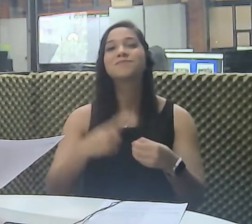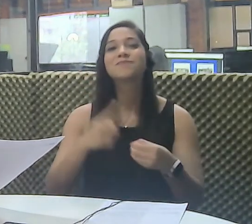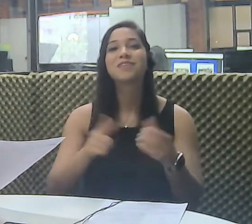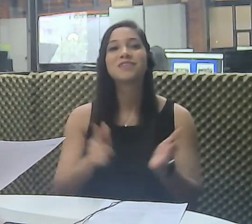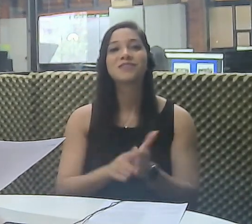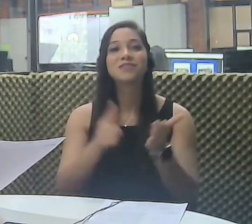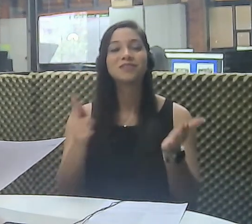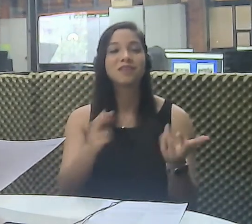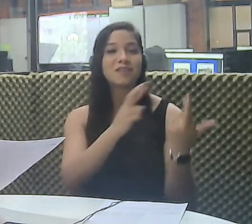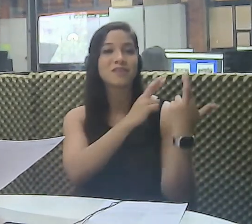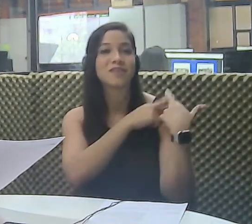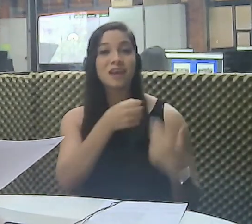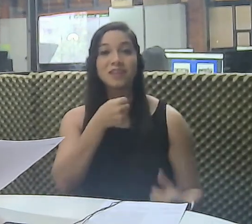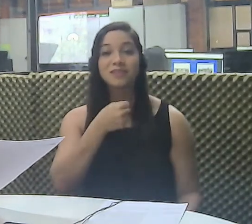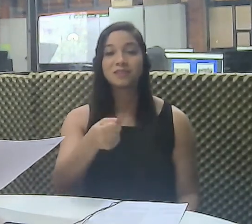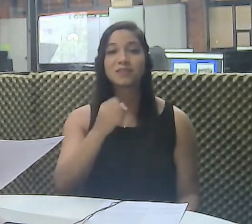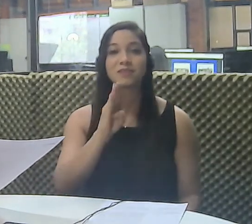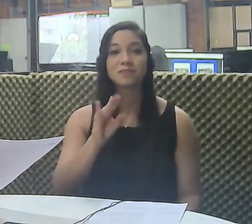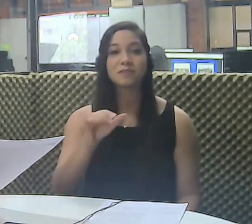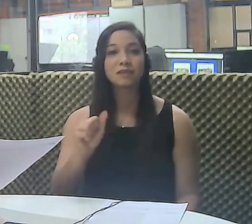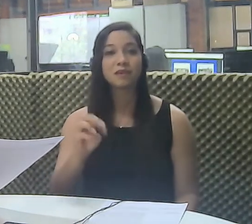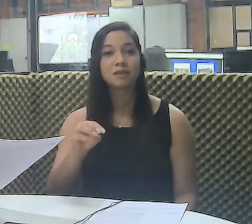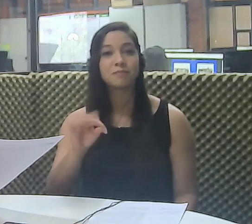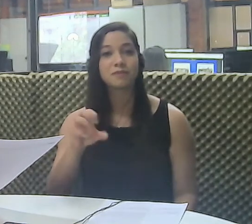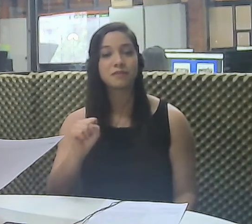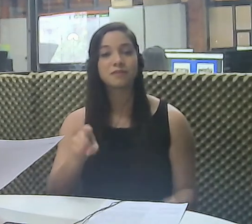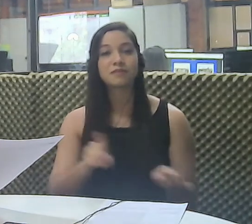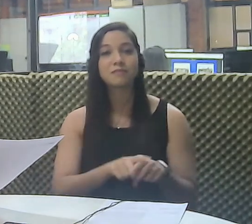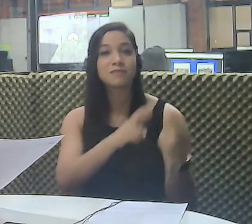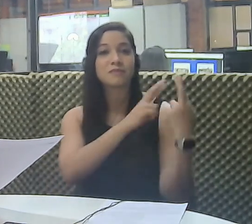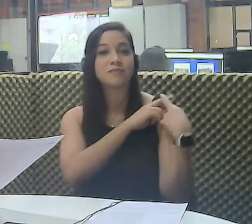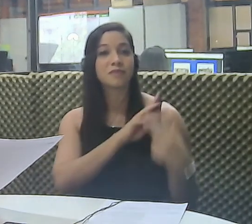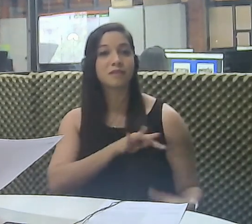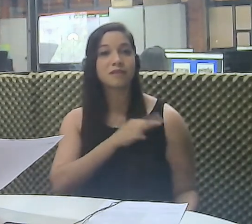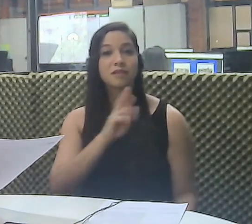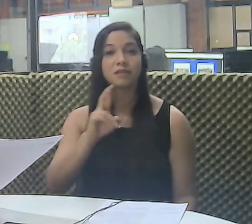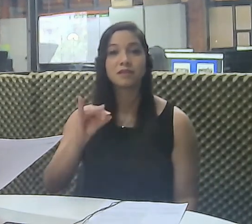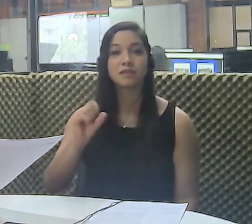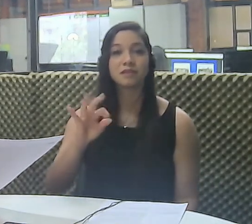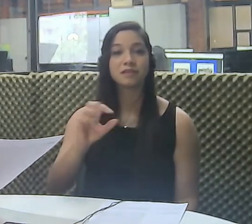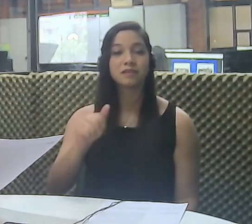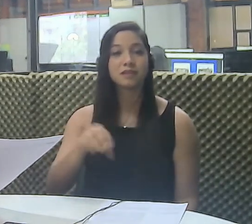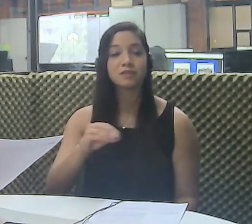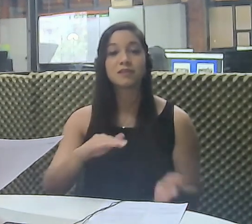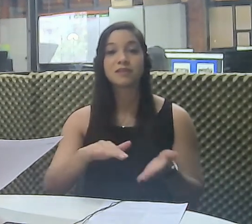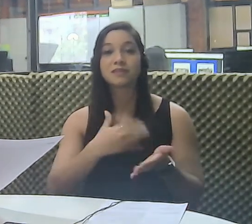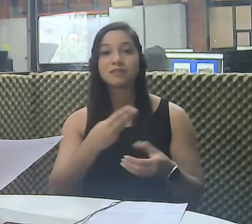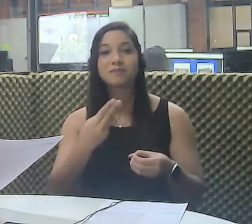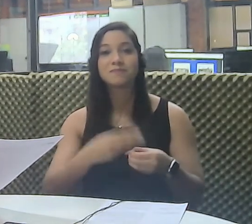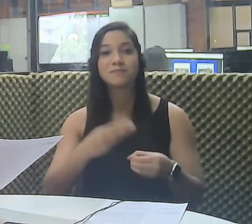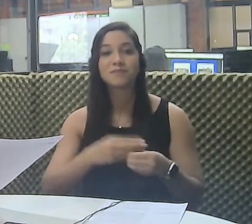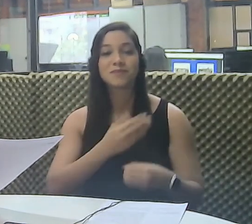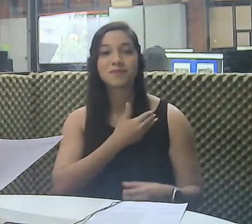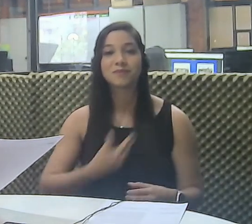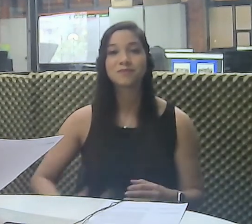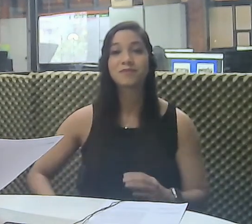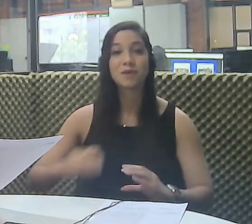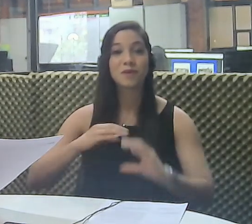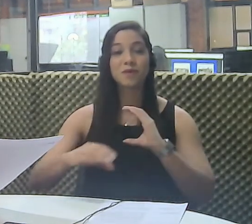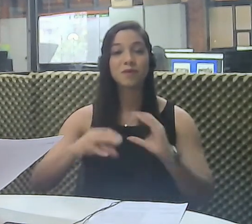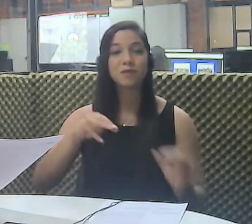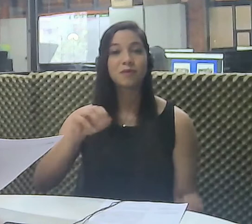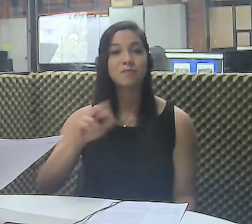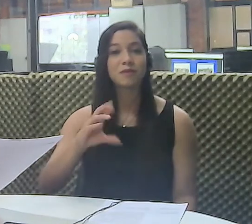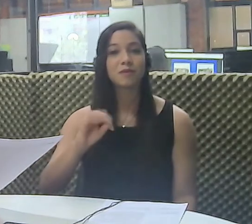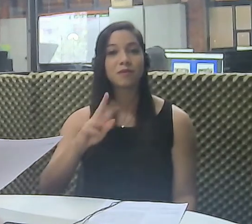jornalista responsável pela edição Bia Montes por responsável técnico Cristiano Silva secretário municipal de governo e comunicação